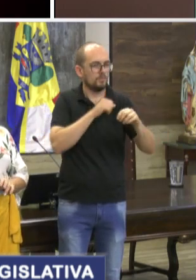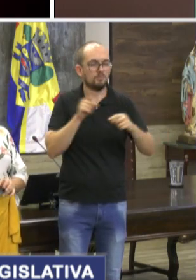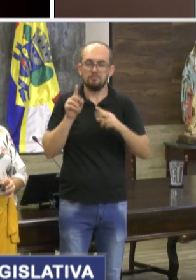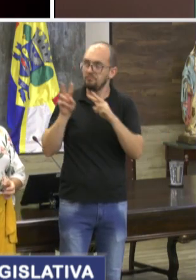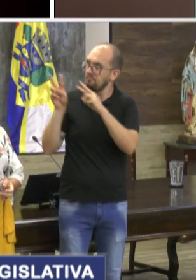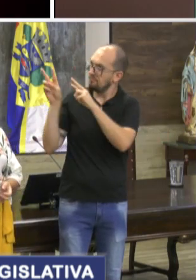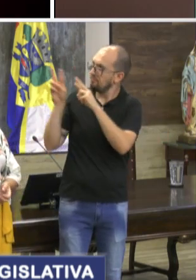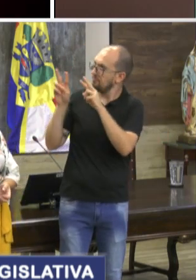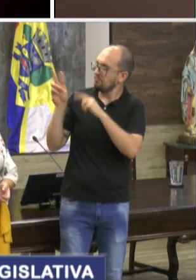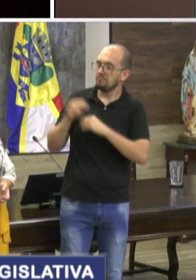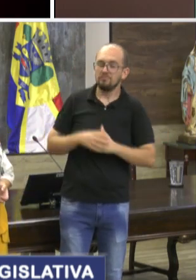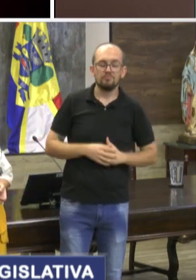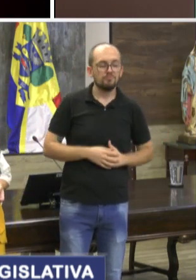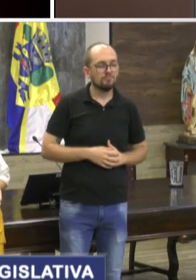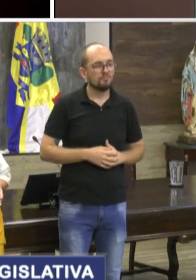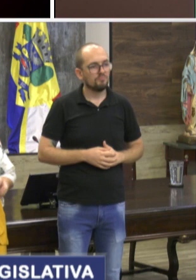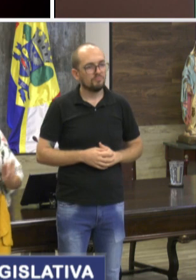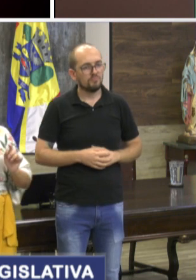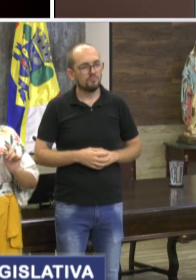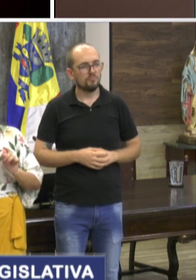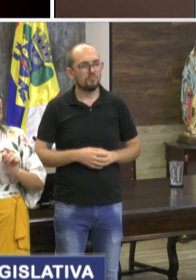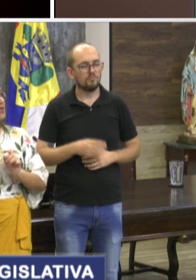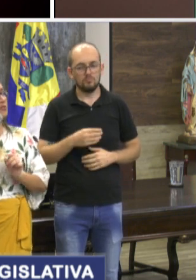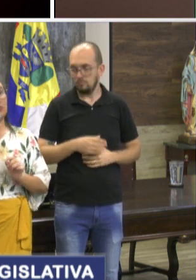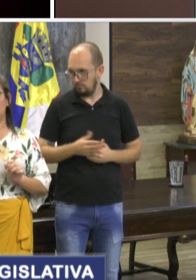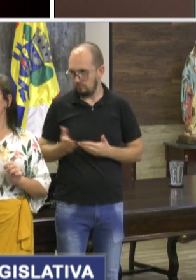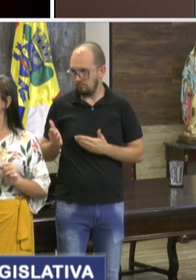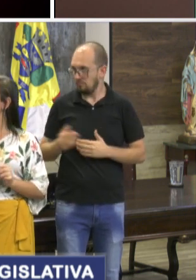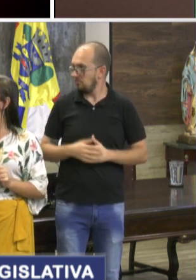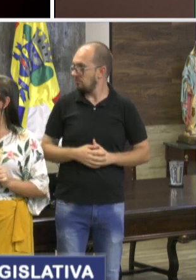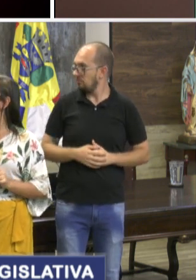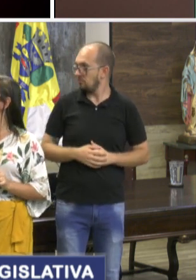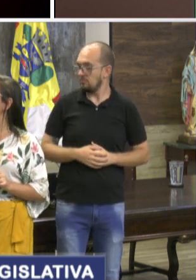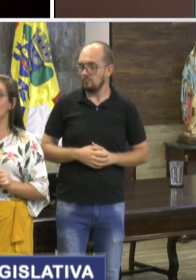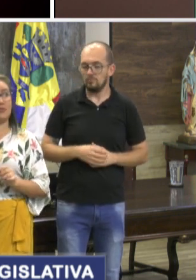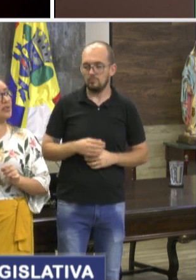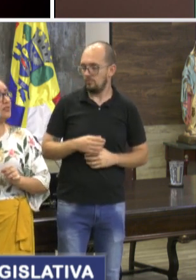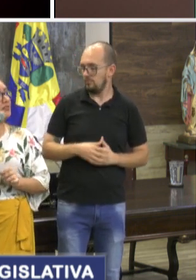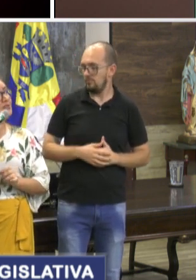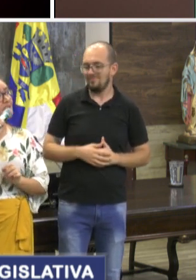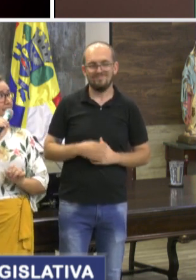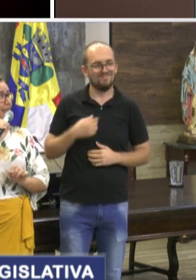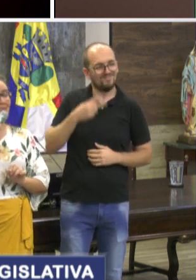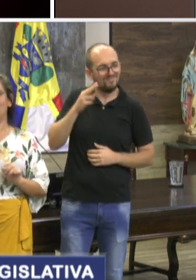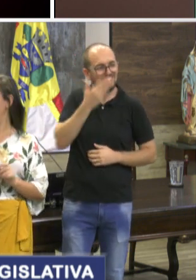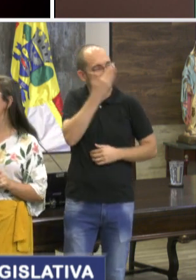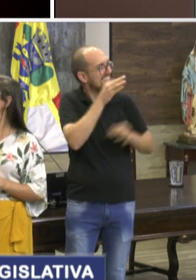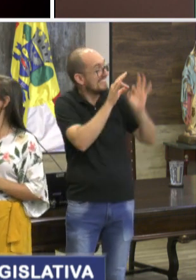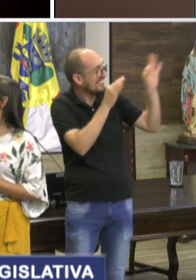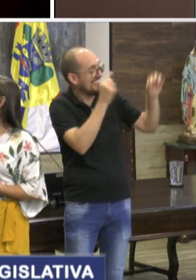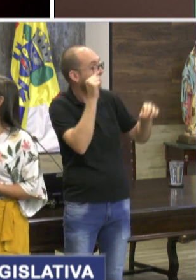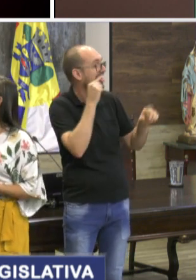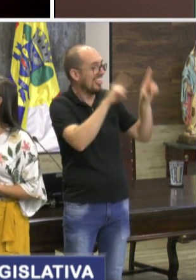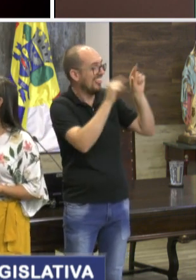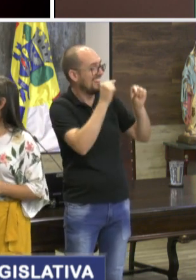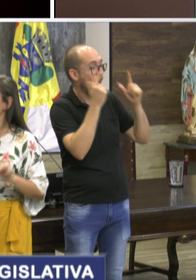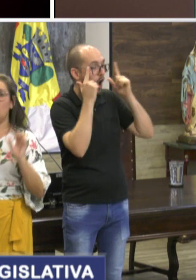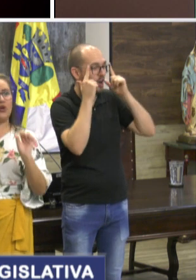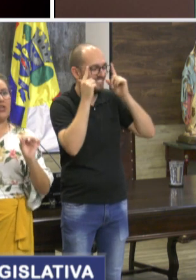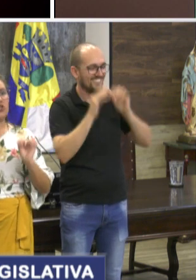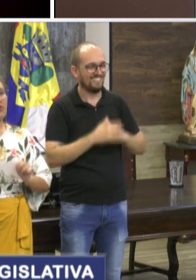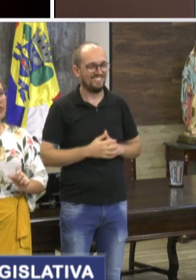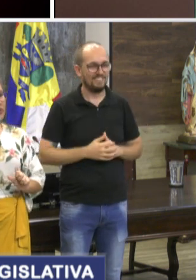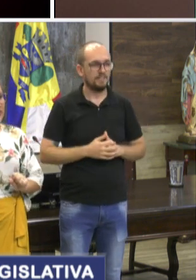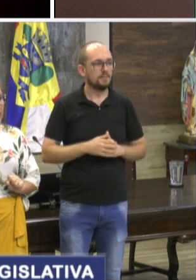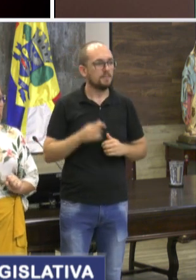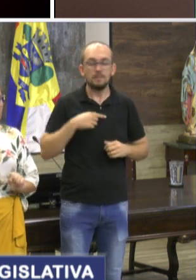muito em termos... Eu vou ler daqui, tá, Dalto? Porque o óculos não está ajudando eu enxergar ali, tá? Um